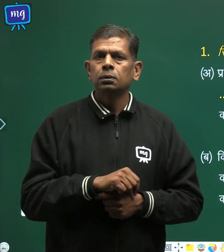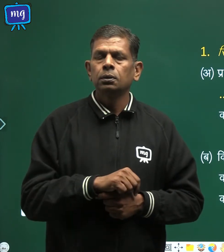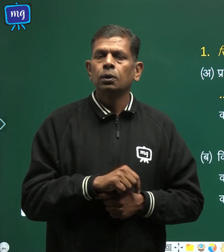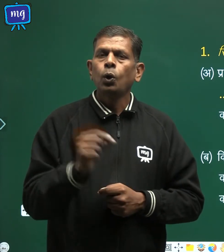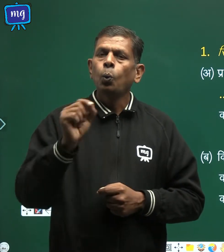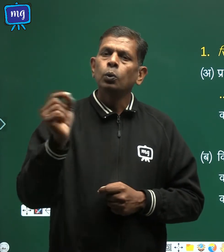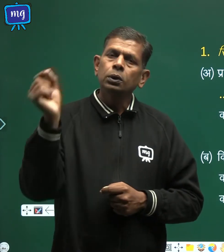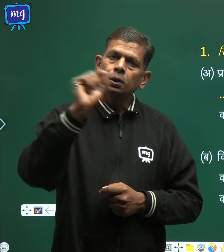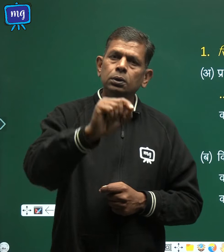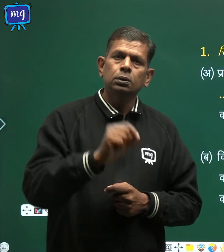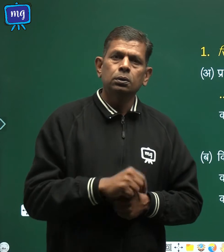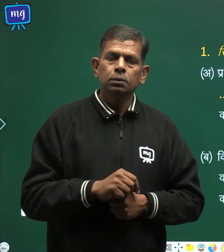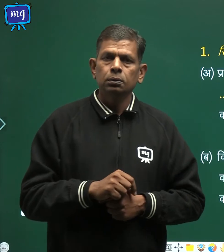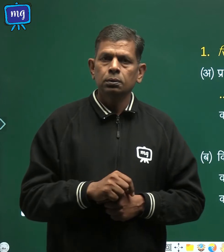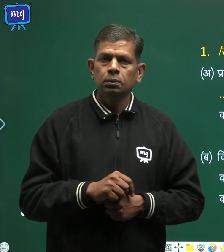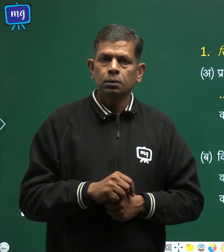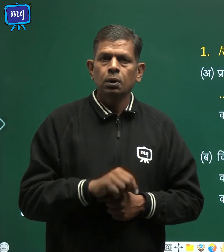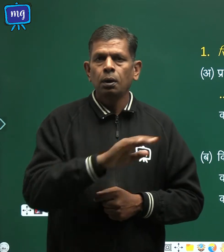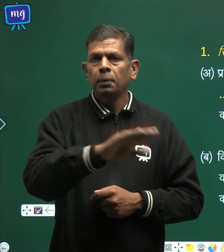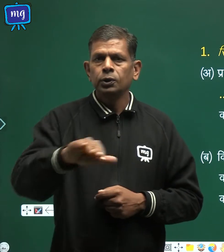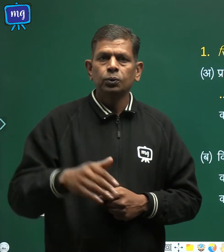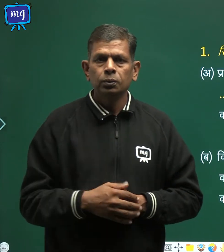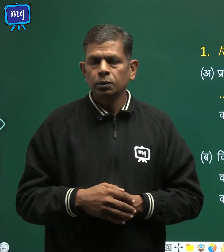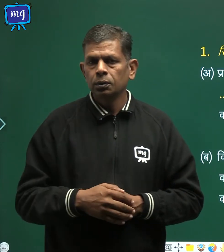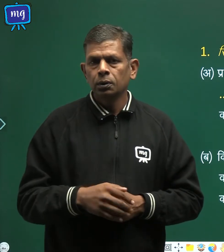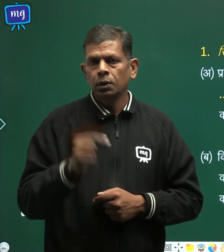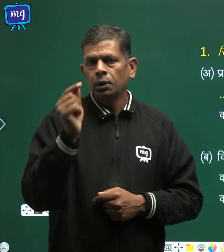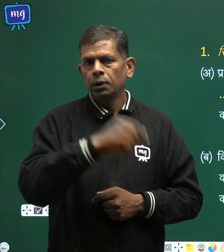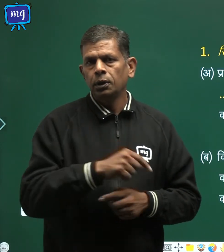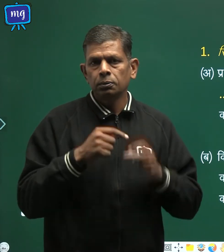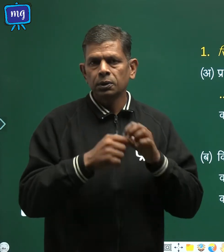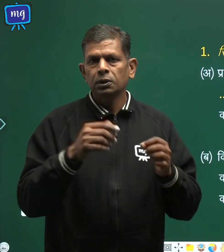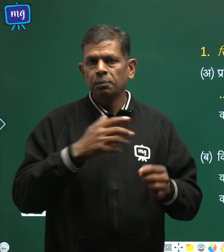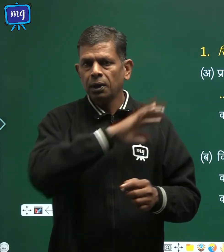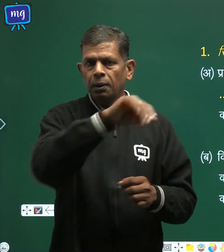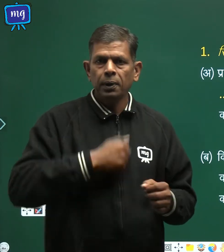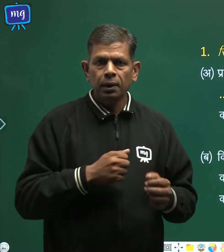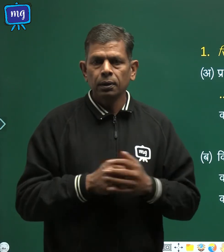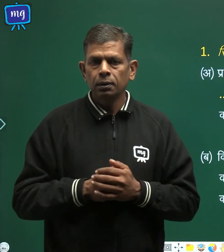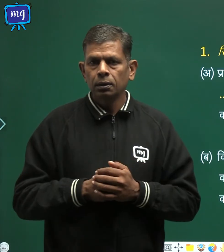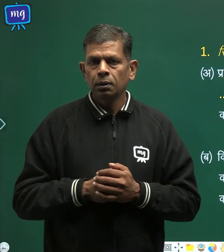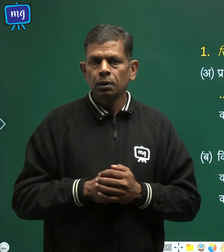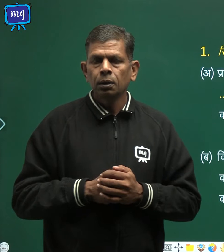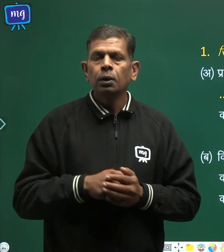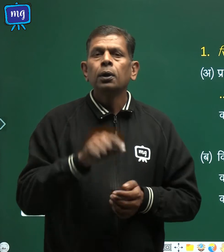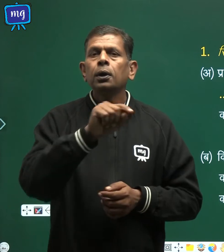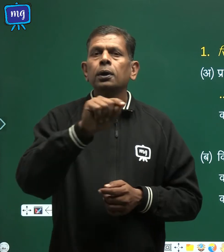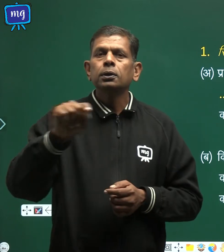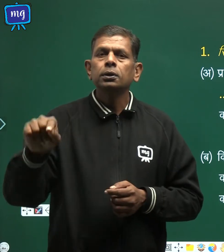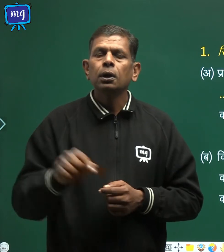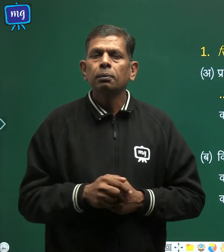पूर्ति कीजिए। बच्चों, इस प्रश्न में हमें रिक्त स्थान भरने